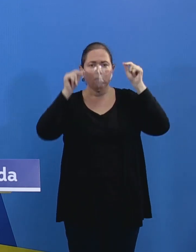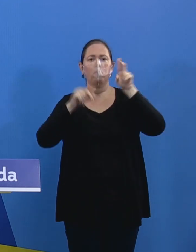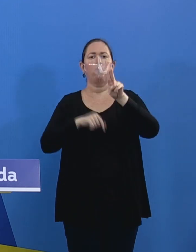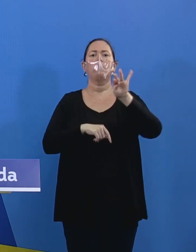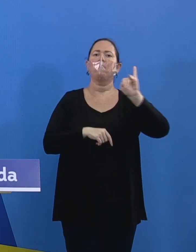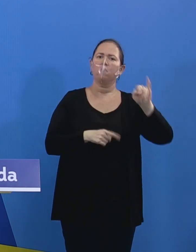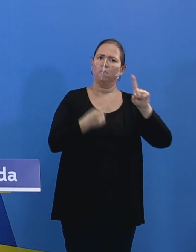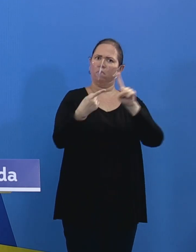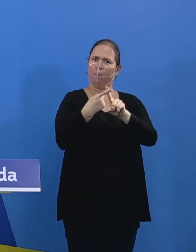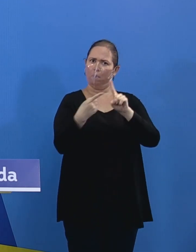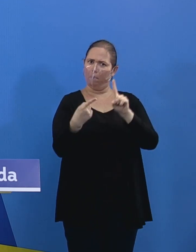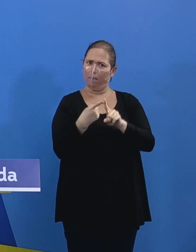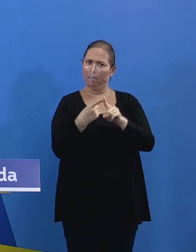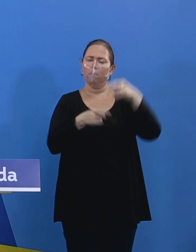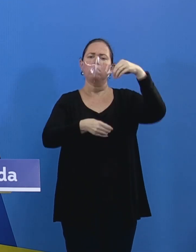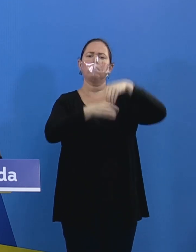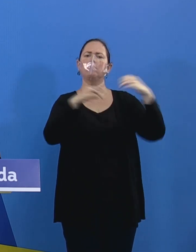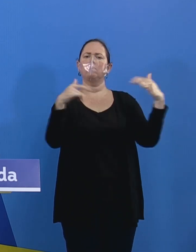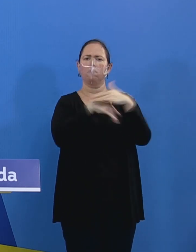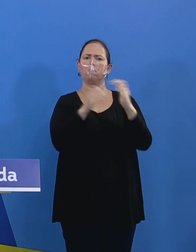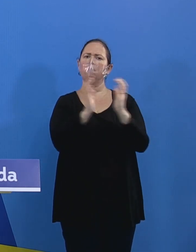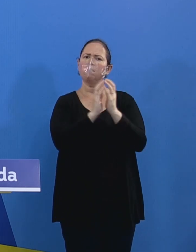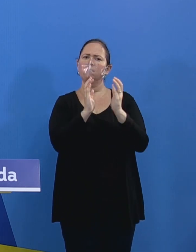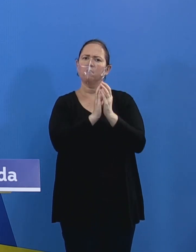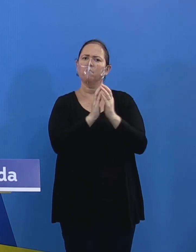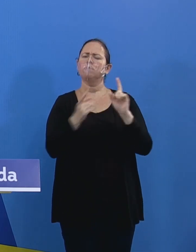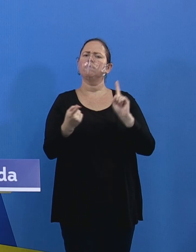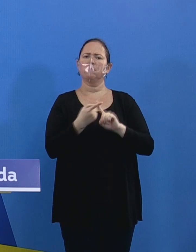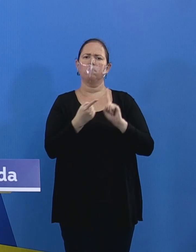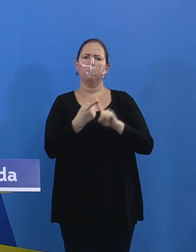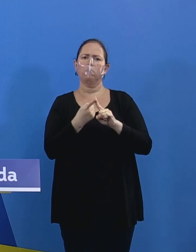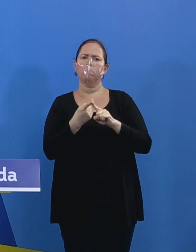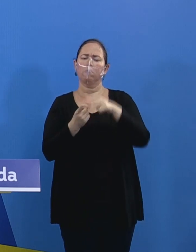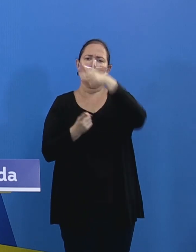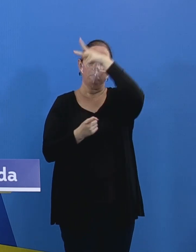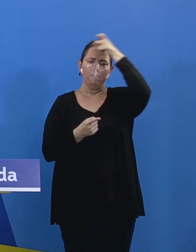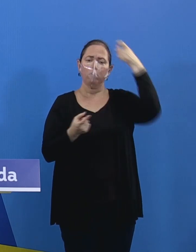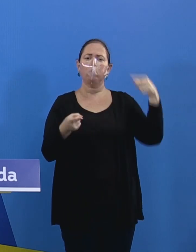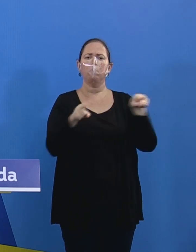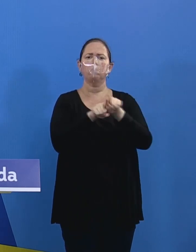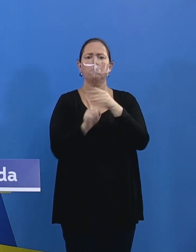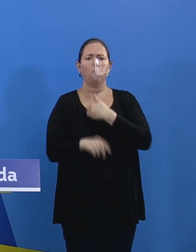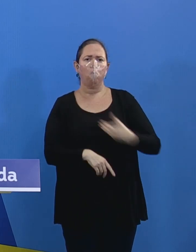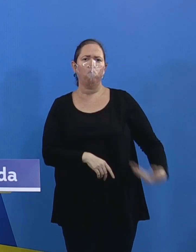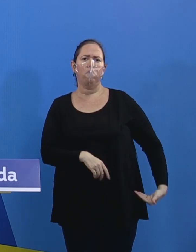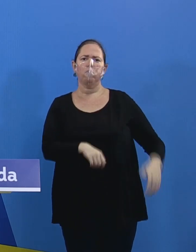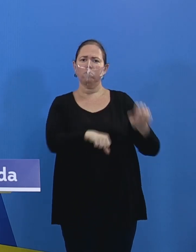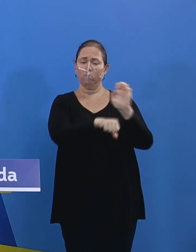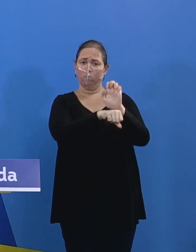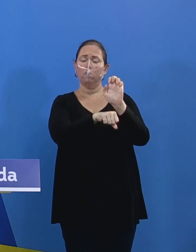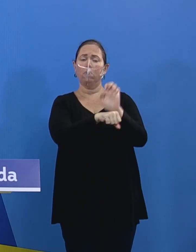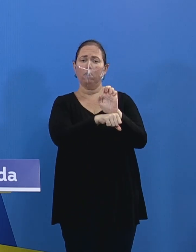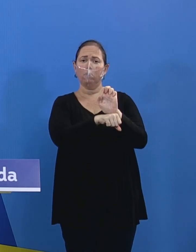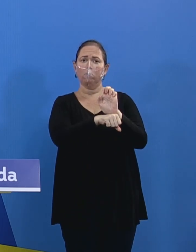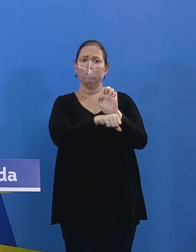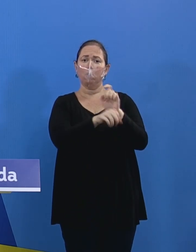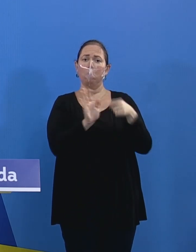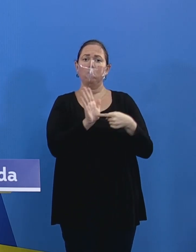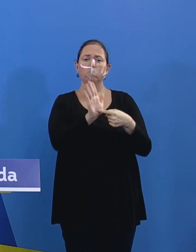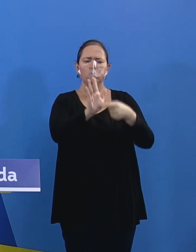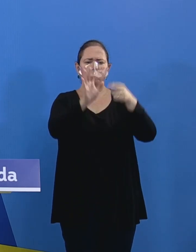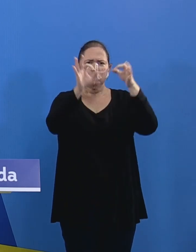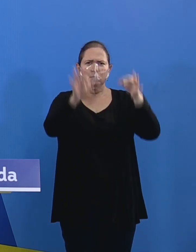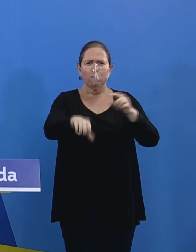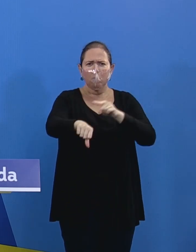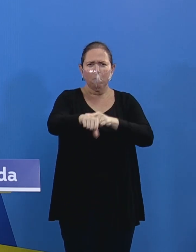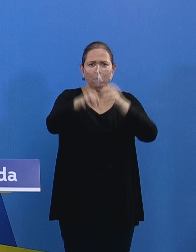leitos de UTI na nossa cidade. Foi assim que a Prefeitura, junto com o Governo do Estado, apontaram o momento